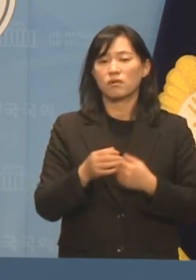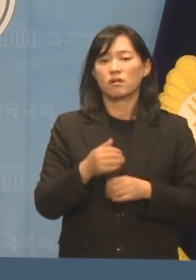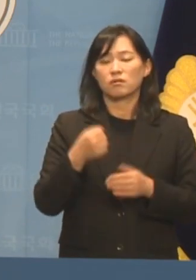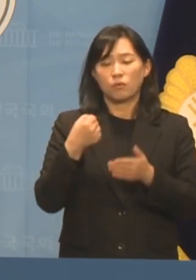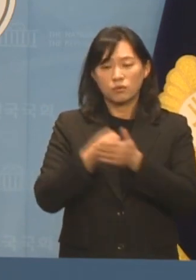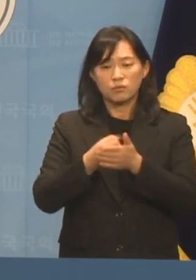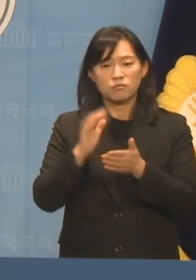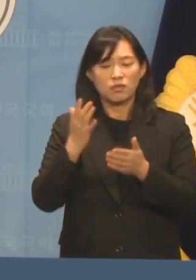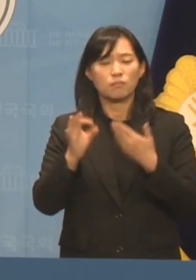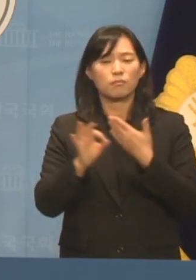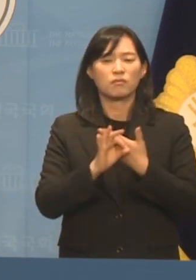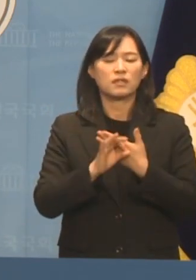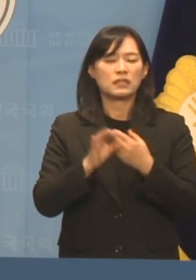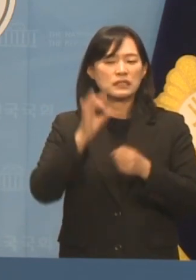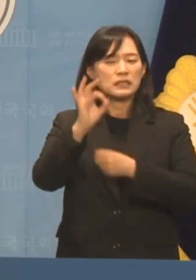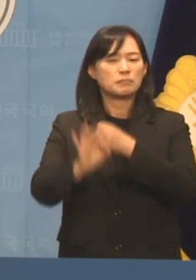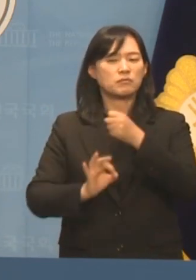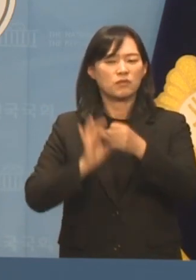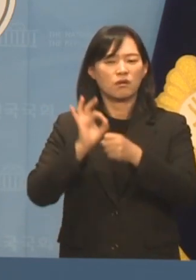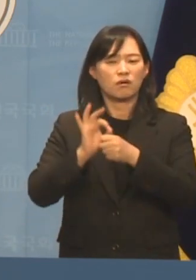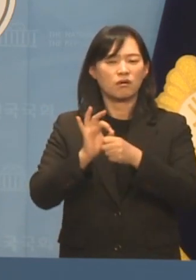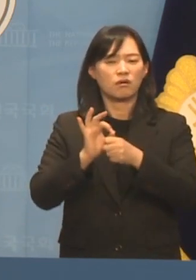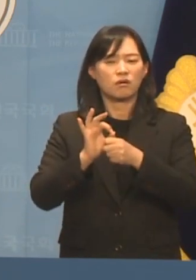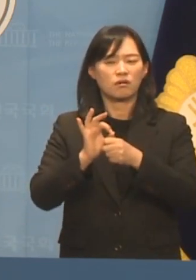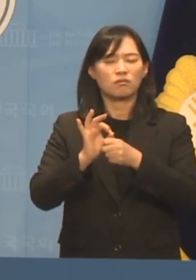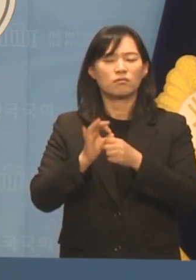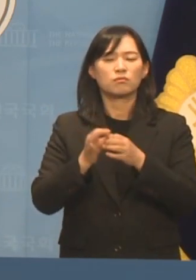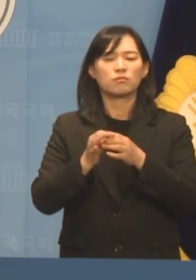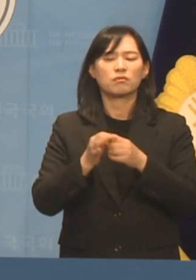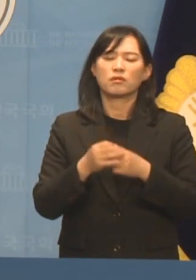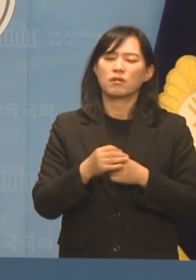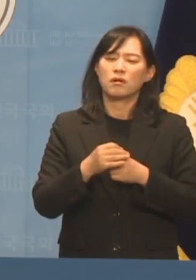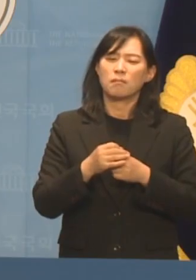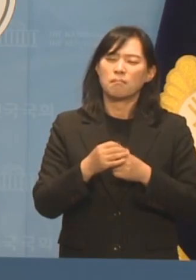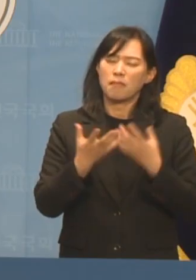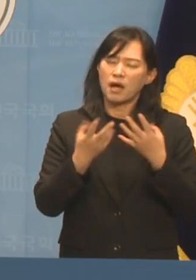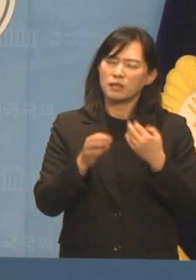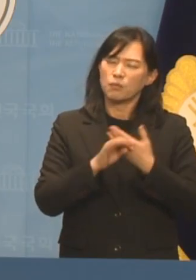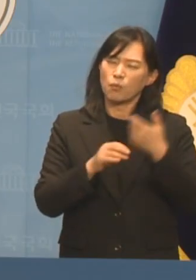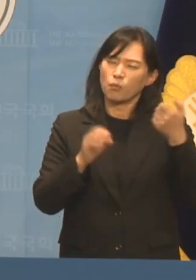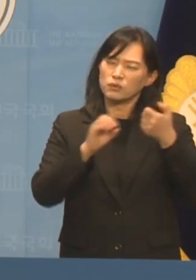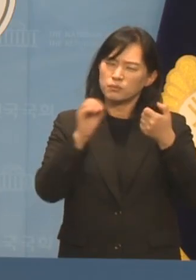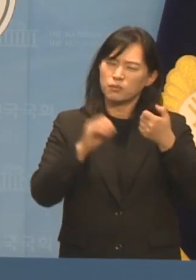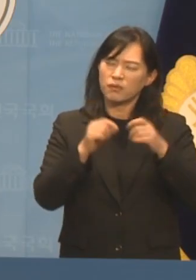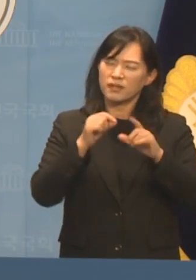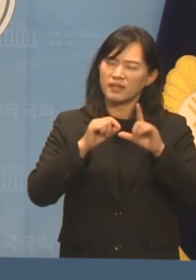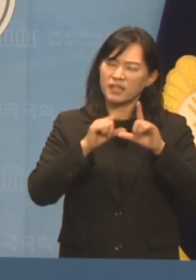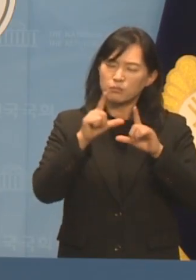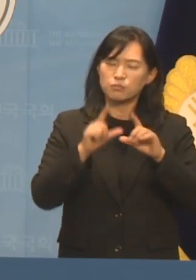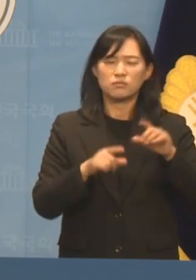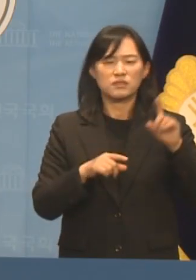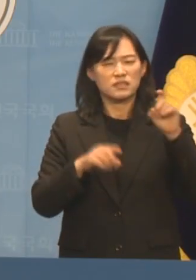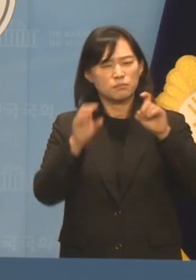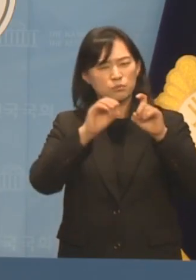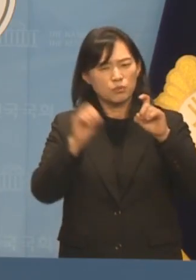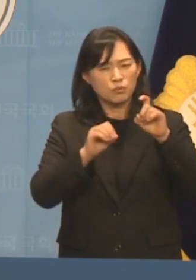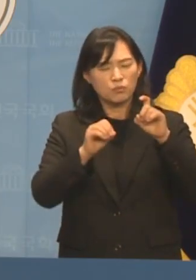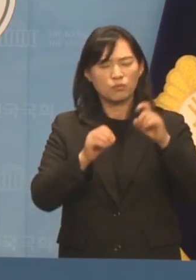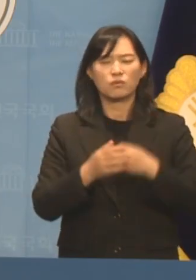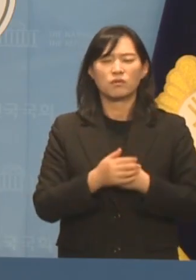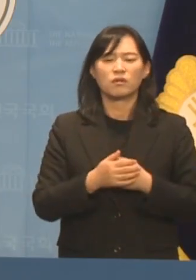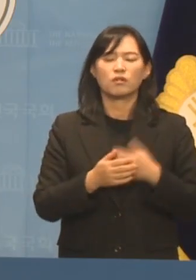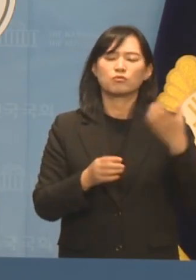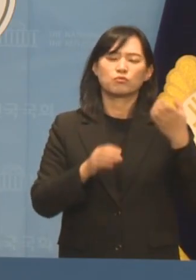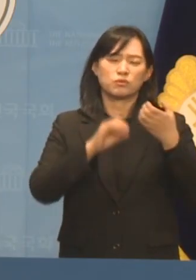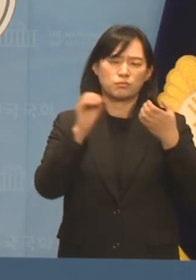하더라도 최장기 한 10년에 걸쳐서 많아야 50%, 대체로 한 10% 이쪽 저쪽